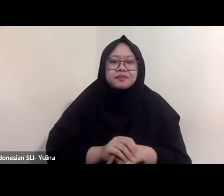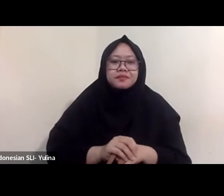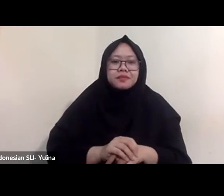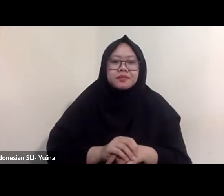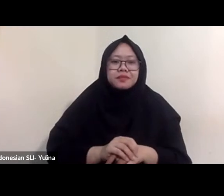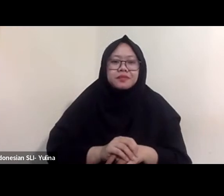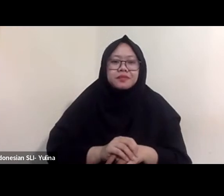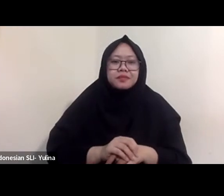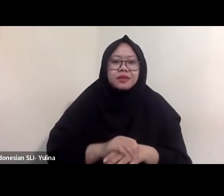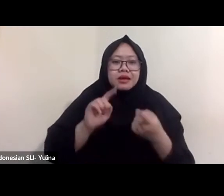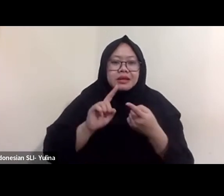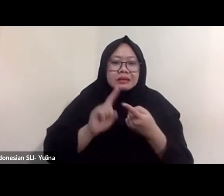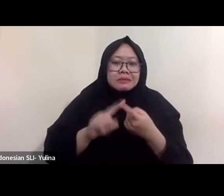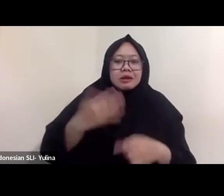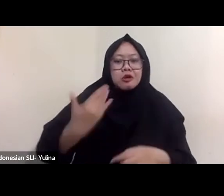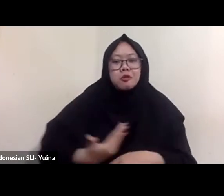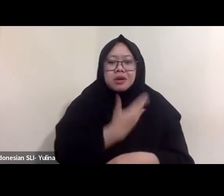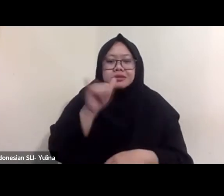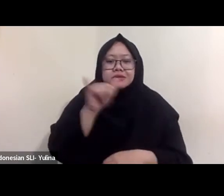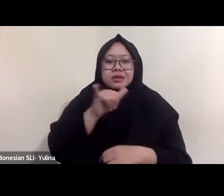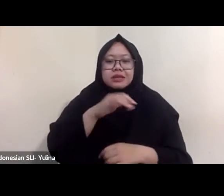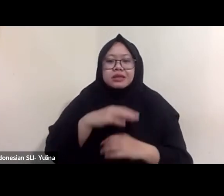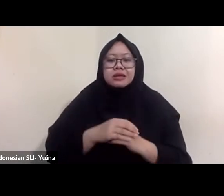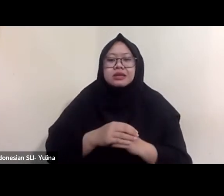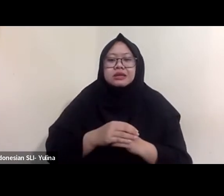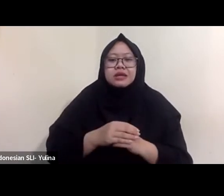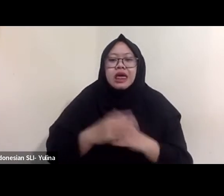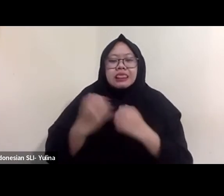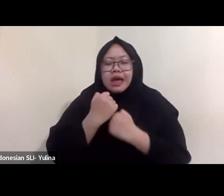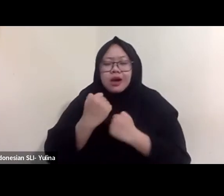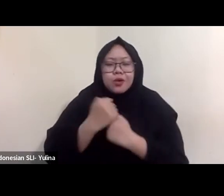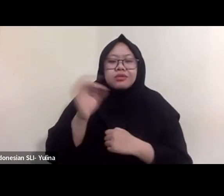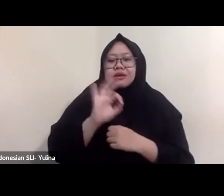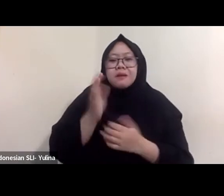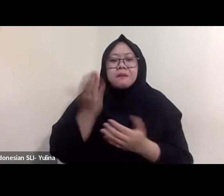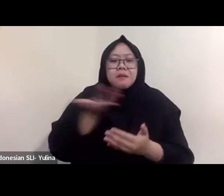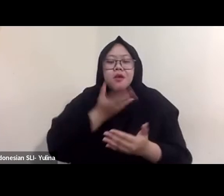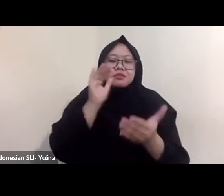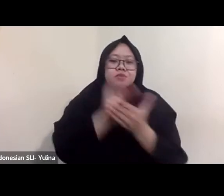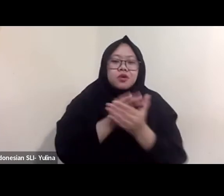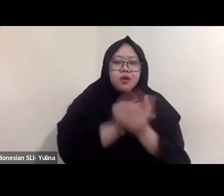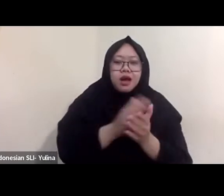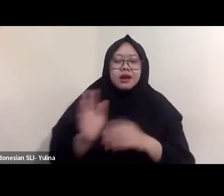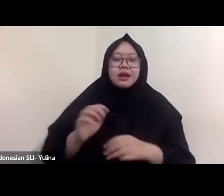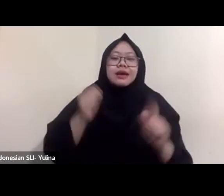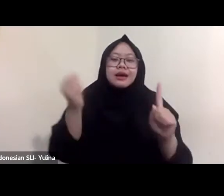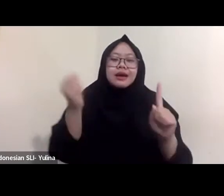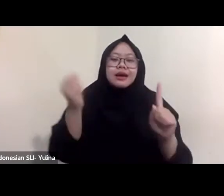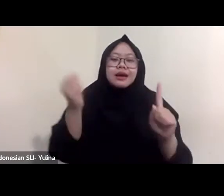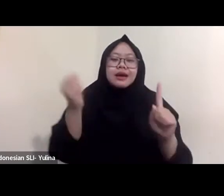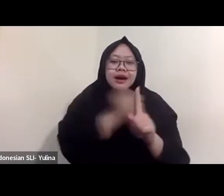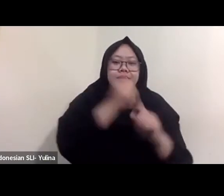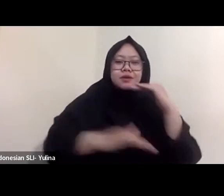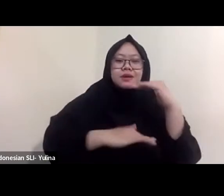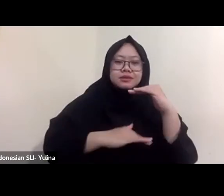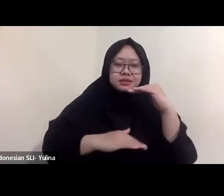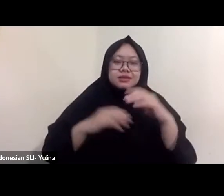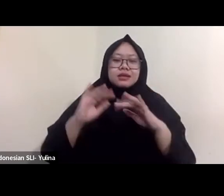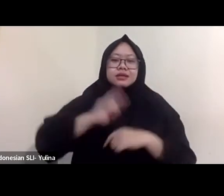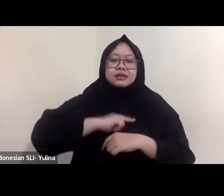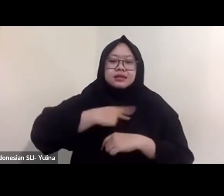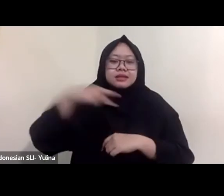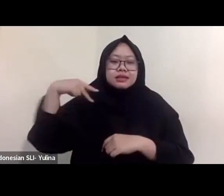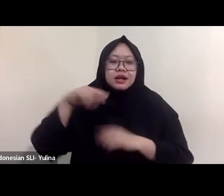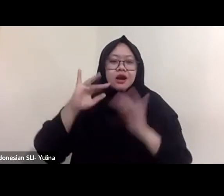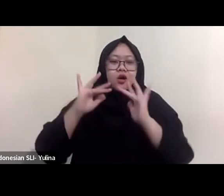mengisolasi diri, dan enggan kembali bersekolah. Kekerasan berbasis gender online tidak dapat dilihat dan dipahami hanya sebagai kekerasan